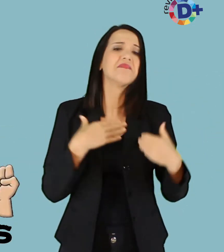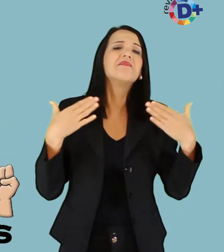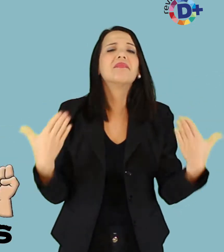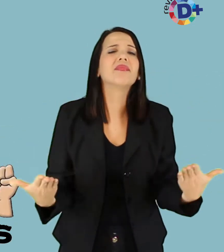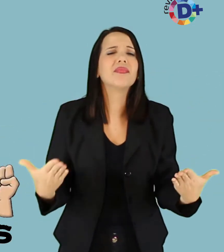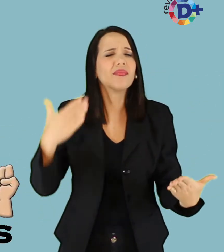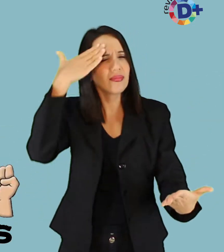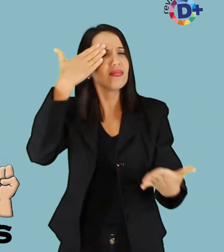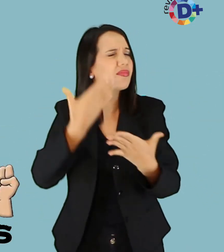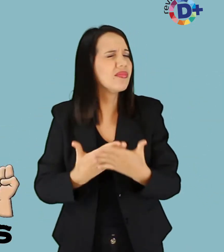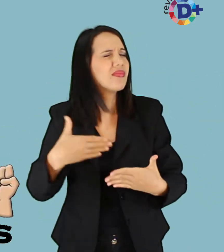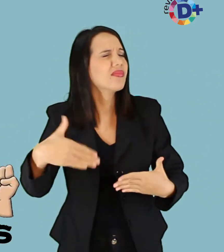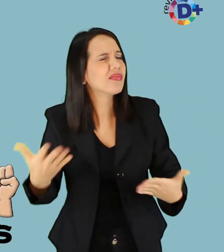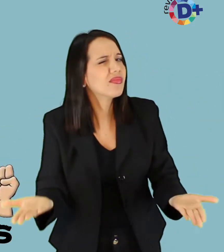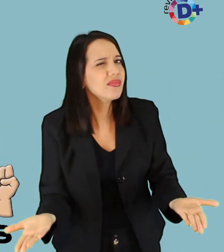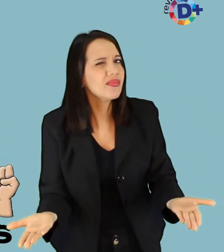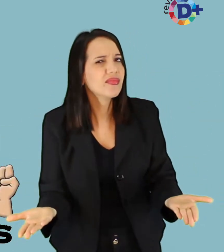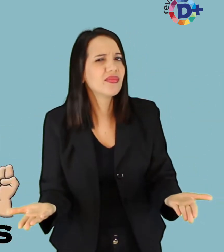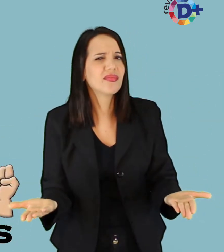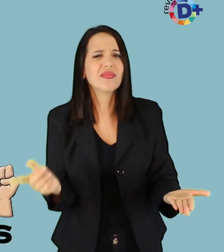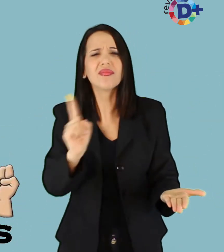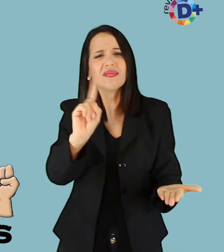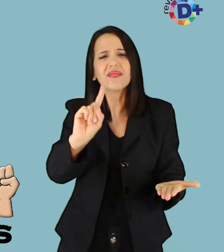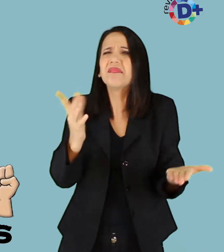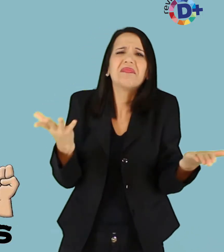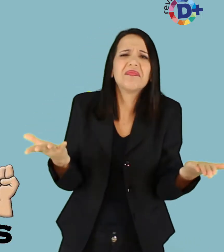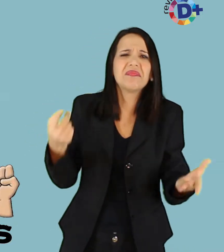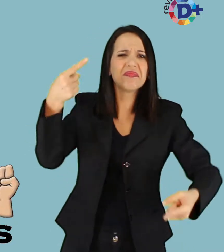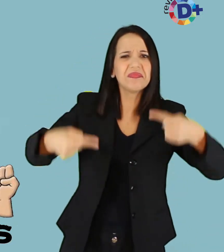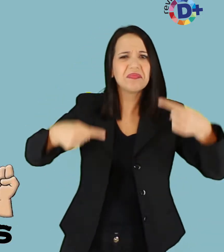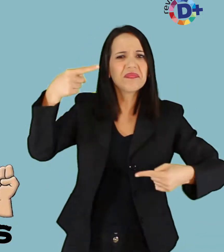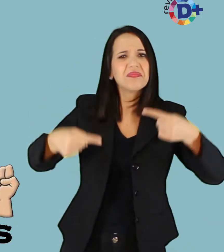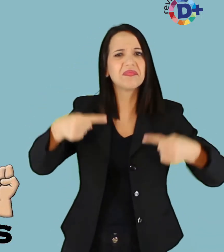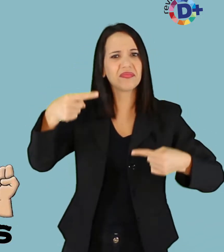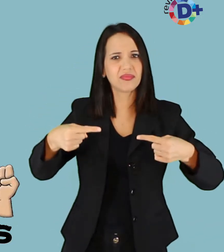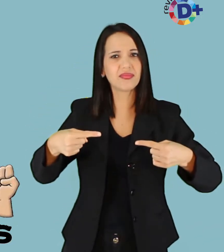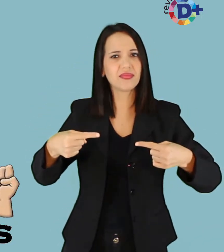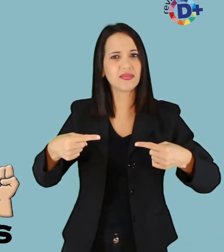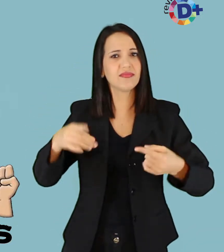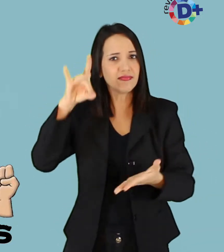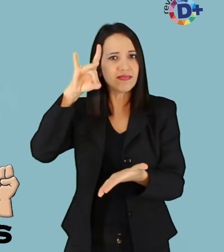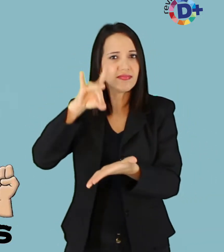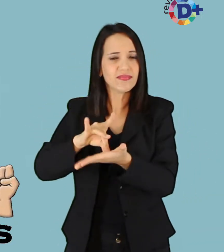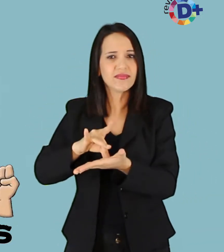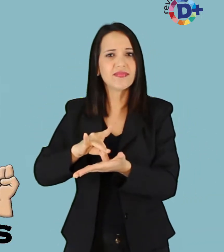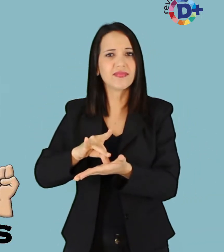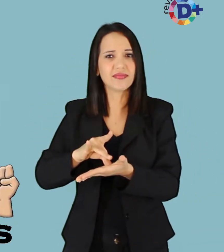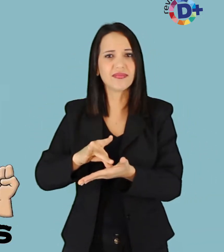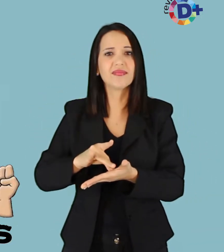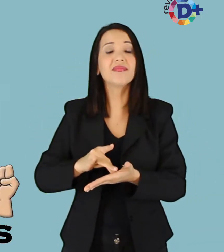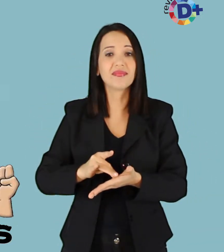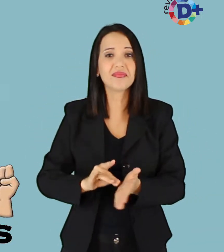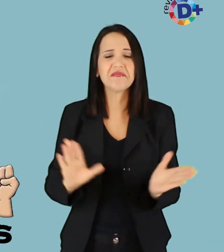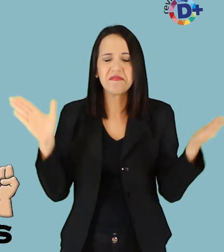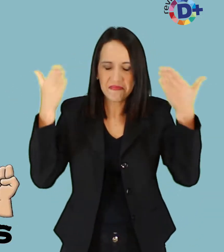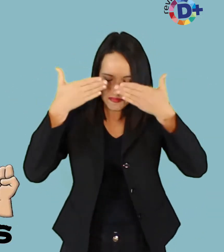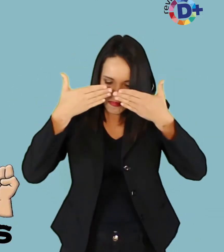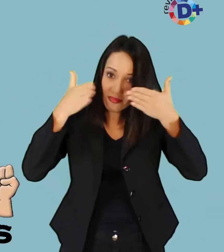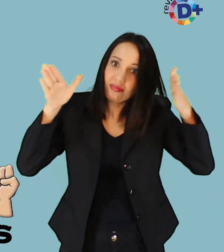E qual é a aposta, portanto? Por que não uma política linguística de legitimação e